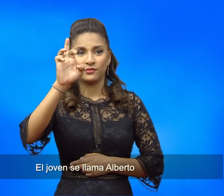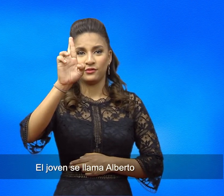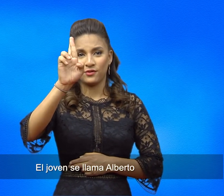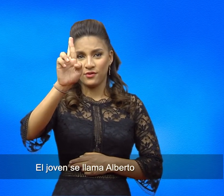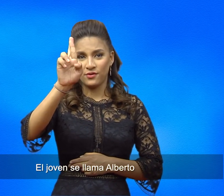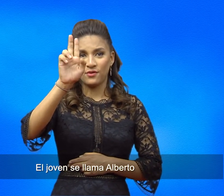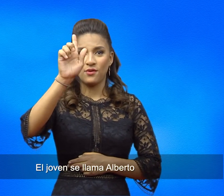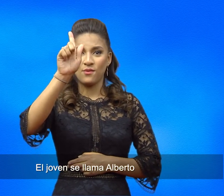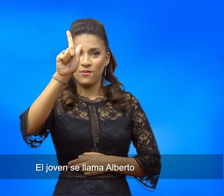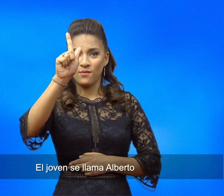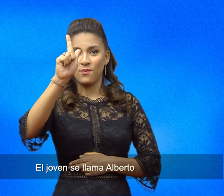alberto